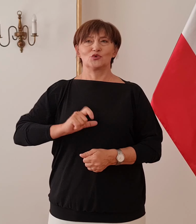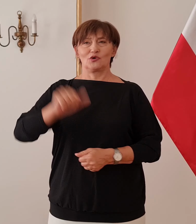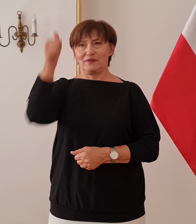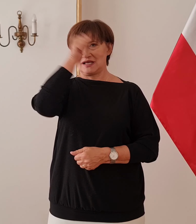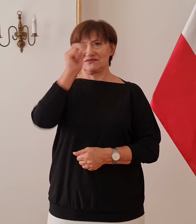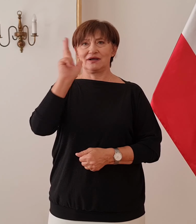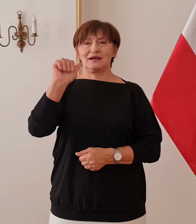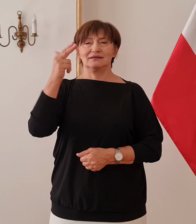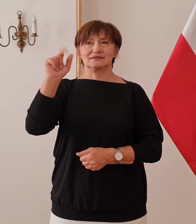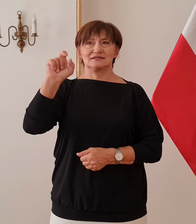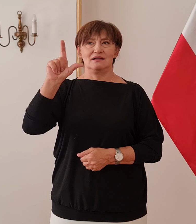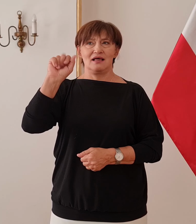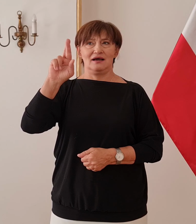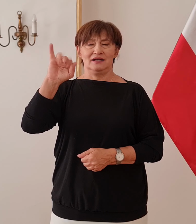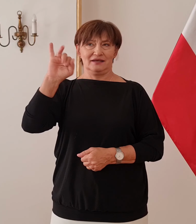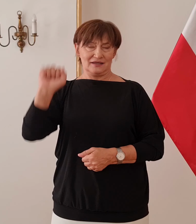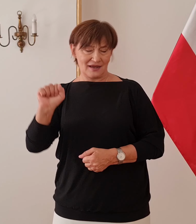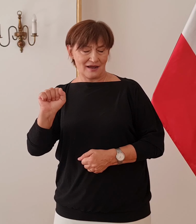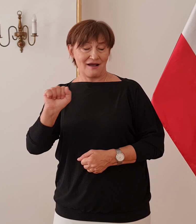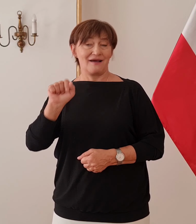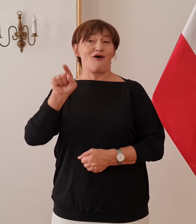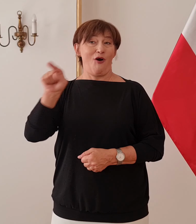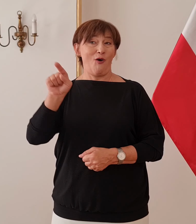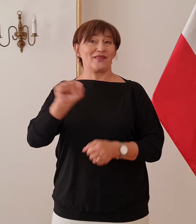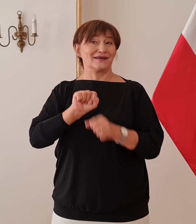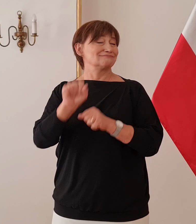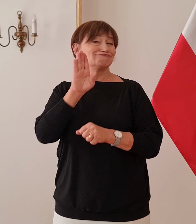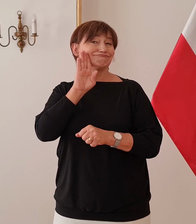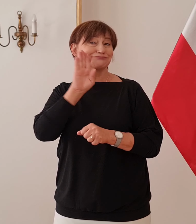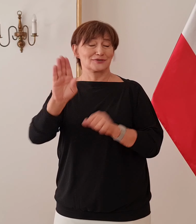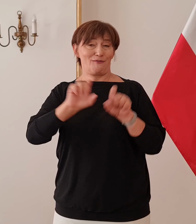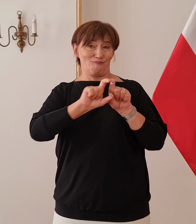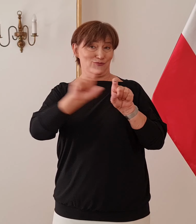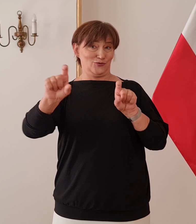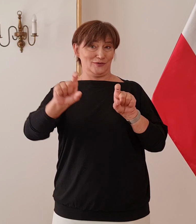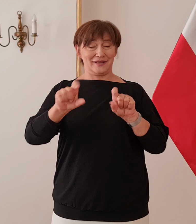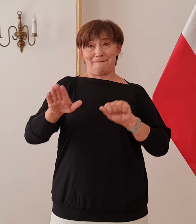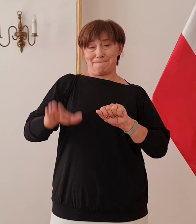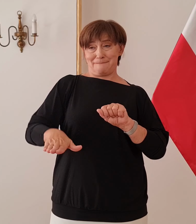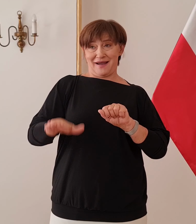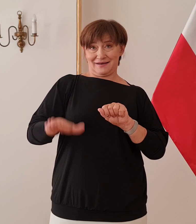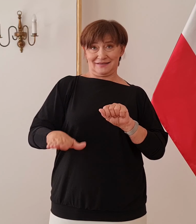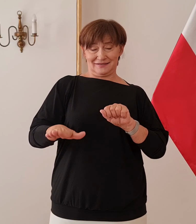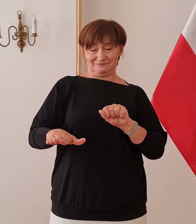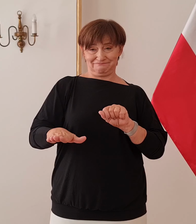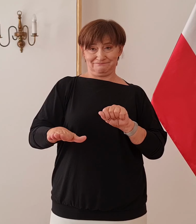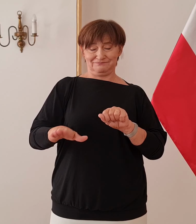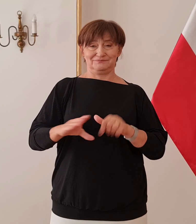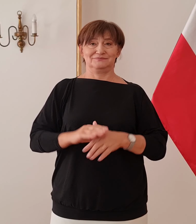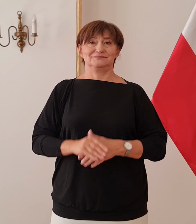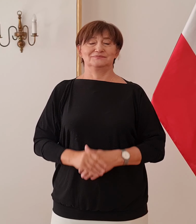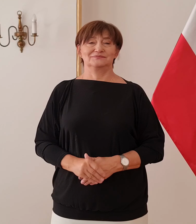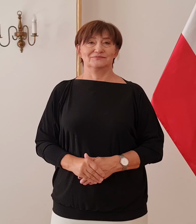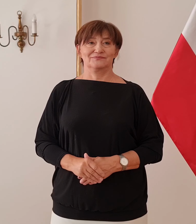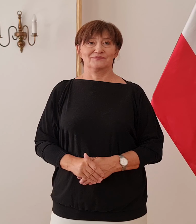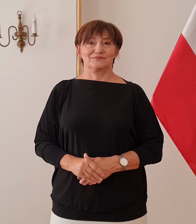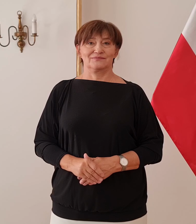znajduje się również na parterze w tym samym budynku. Można